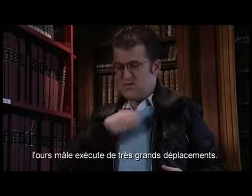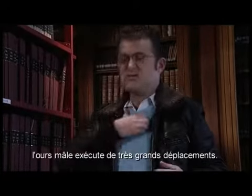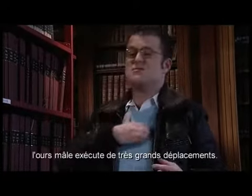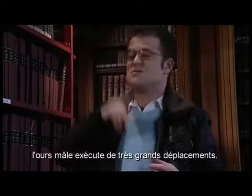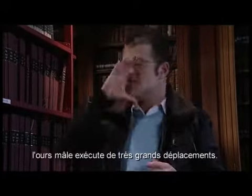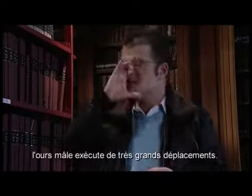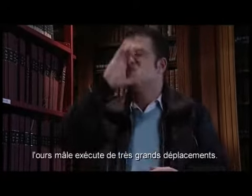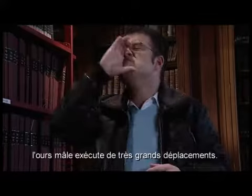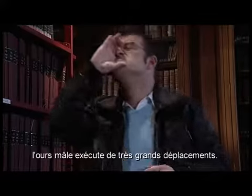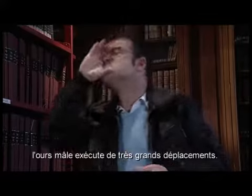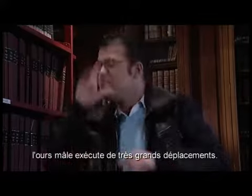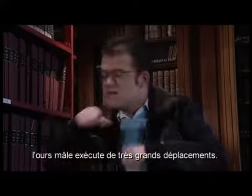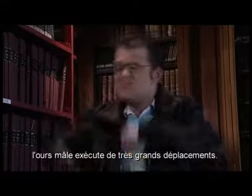de très grands déplacements.